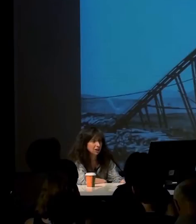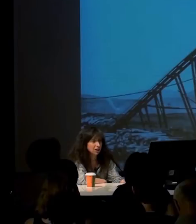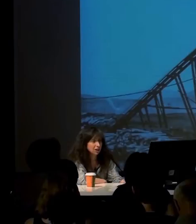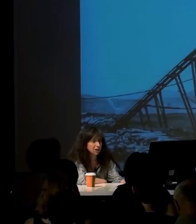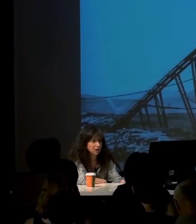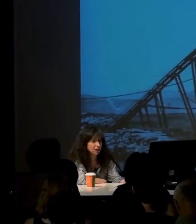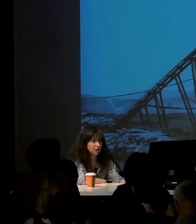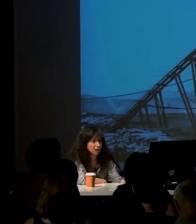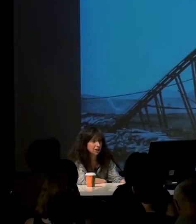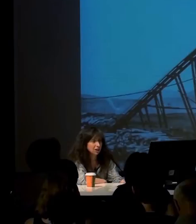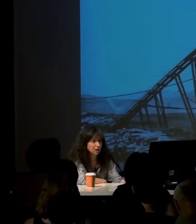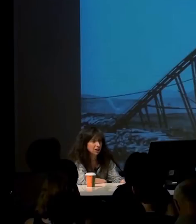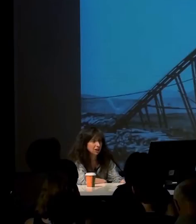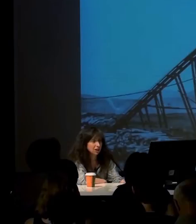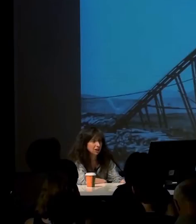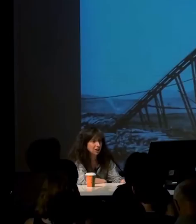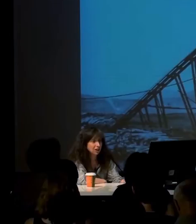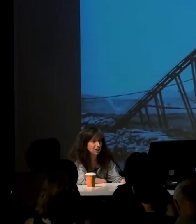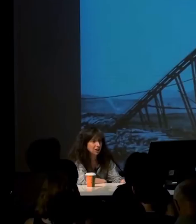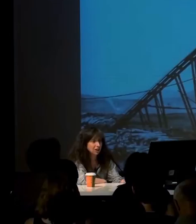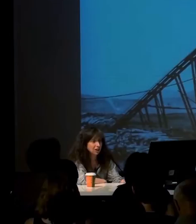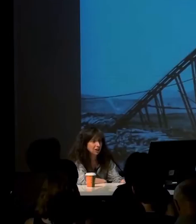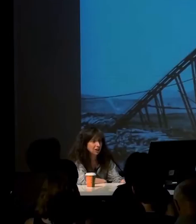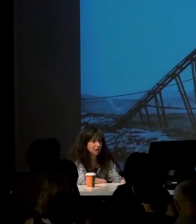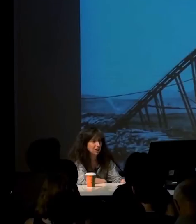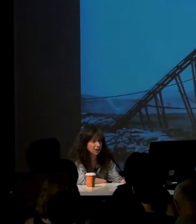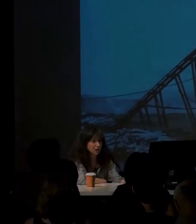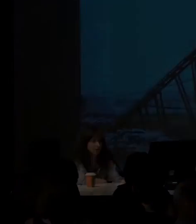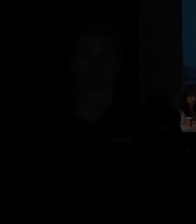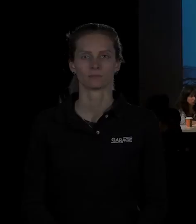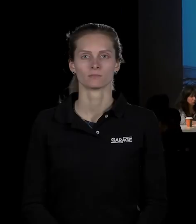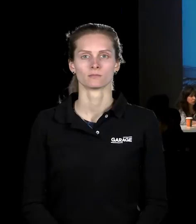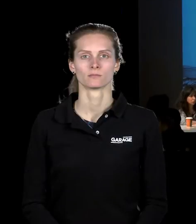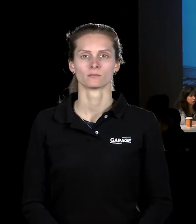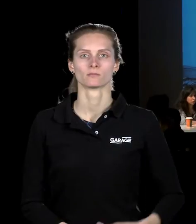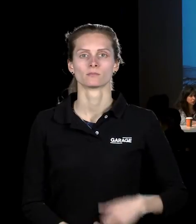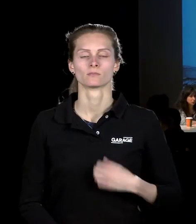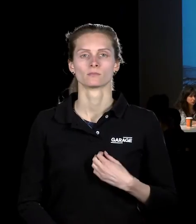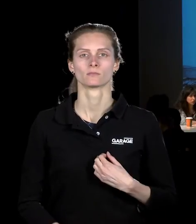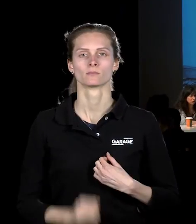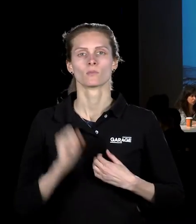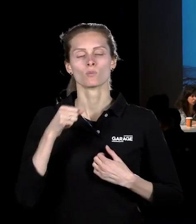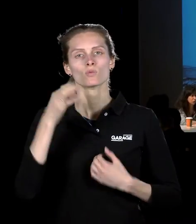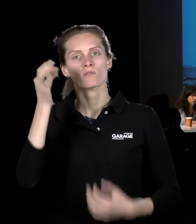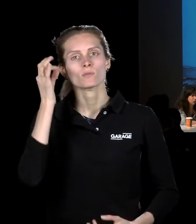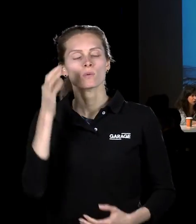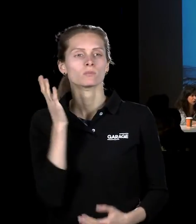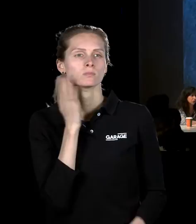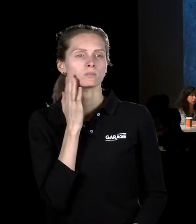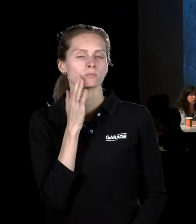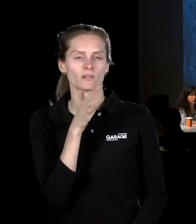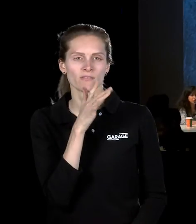лебедка. Позади сооружения — пустая холмистая местность. Можно вспомнить, что примерно в то же